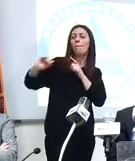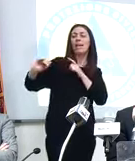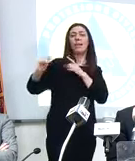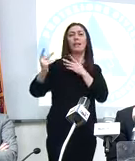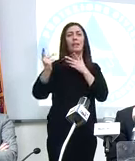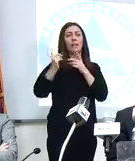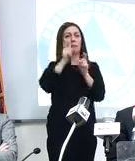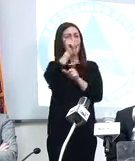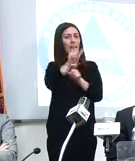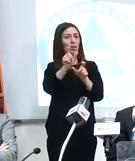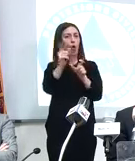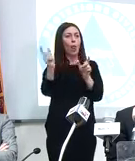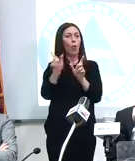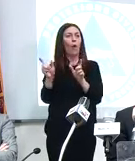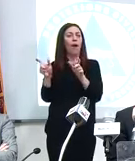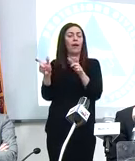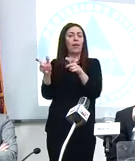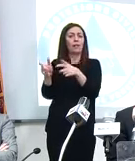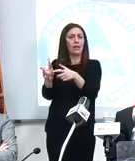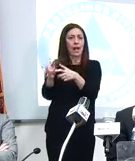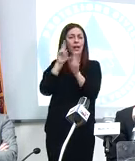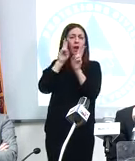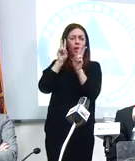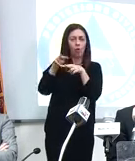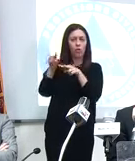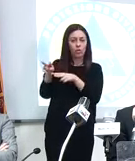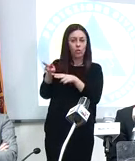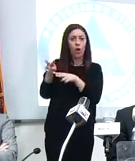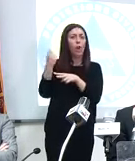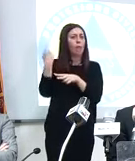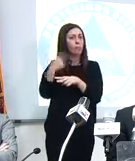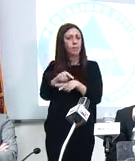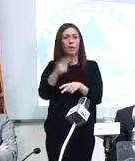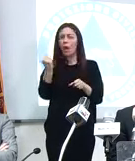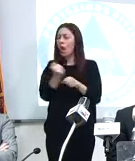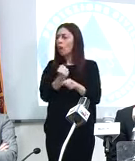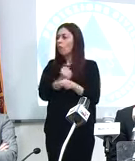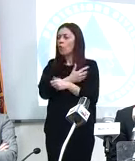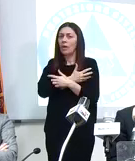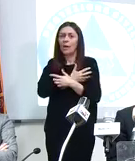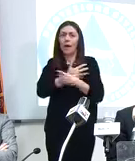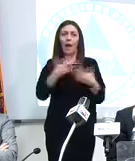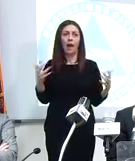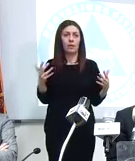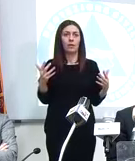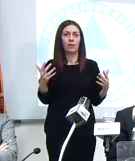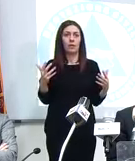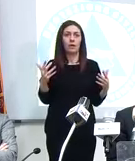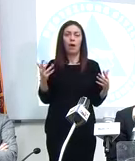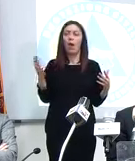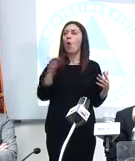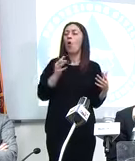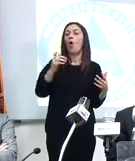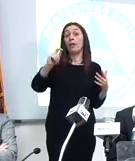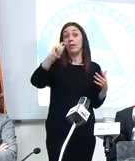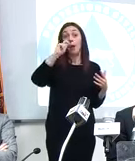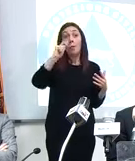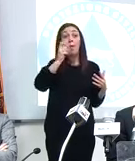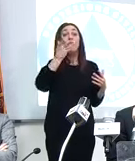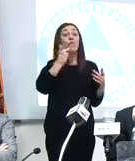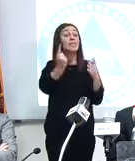in quarantena e monitorata, di tamponi per screenare